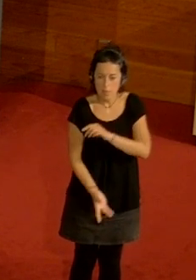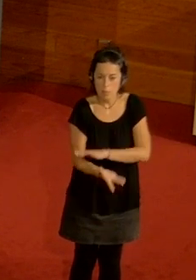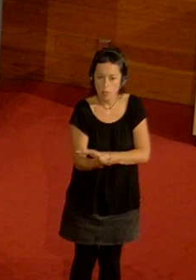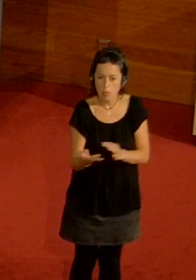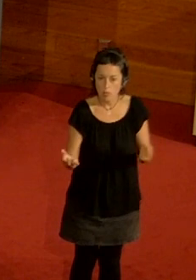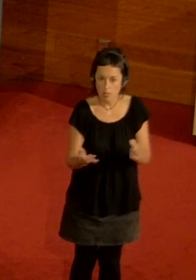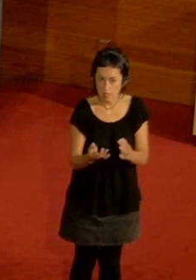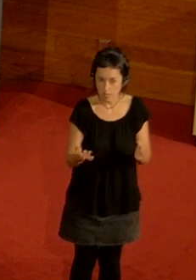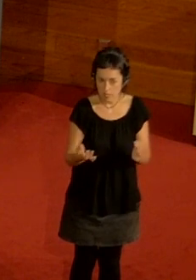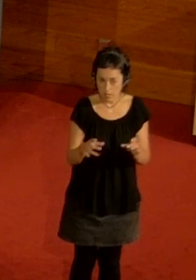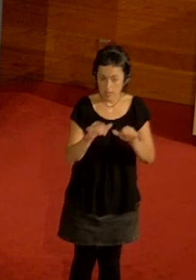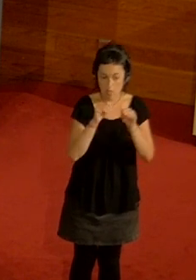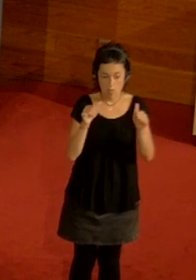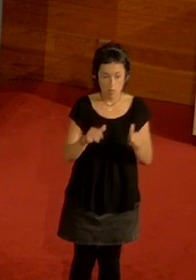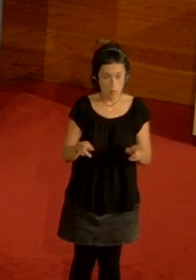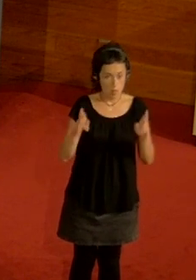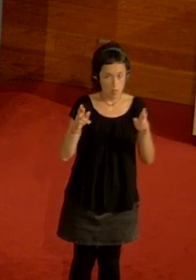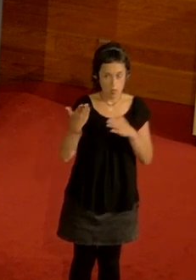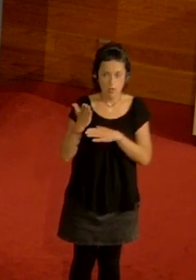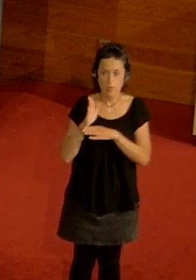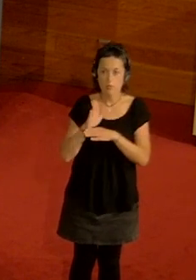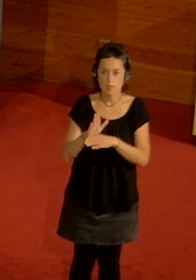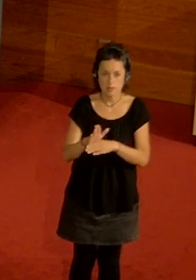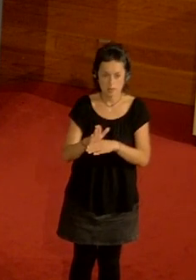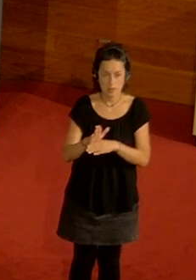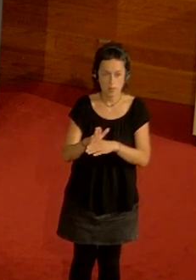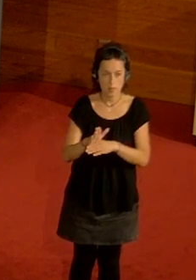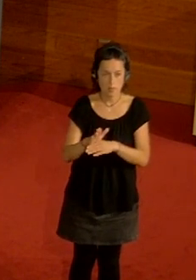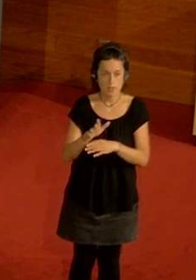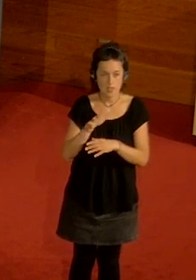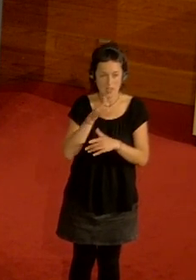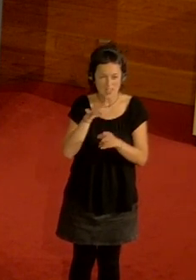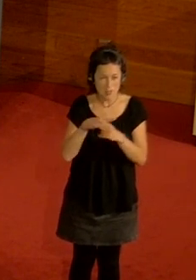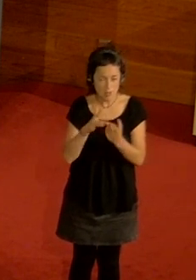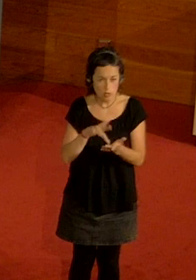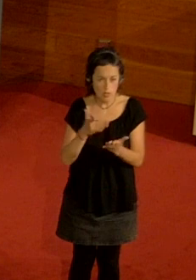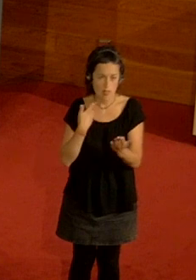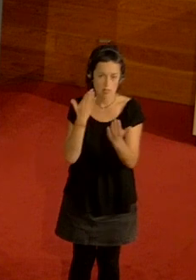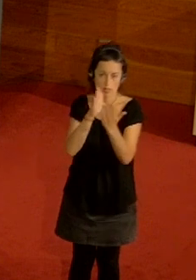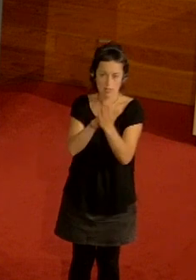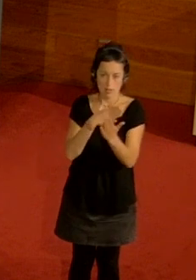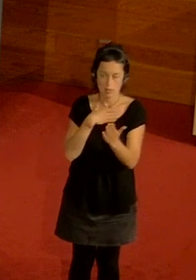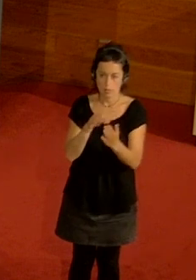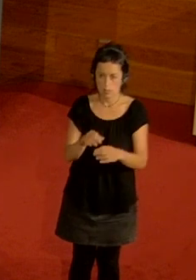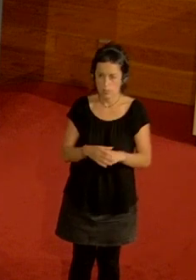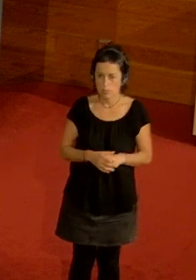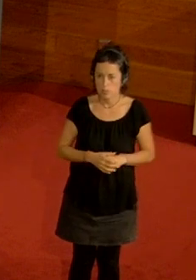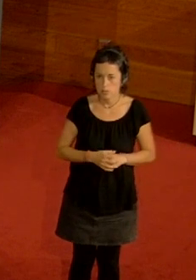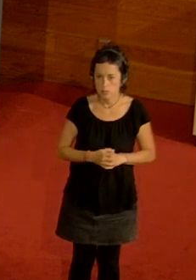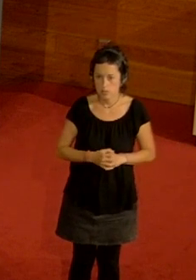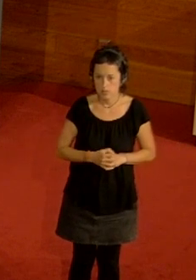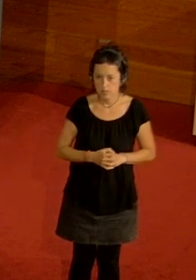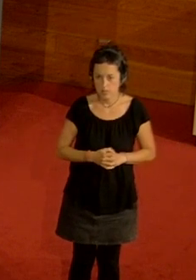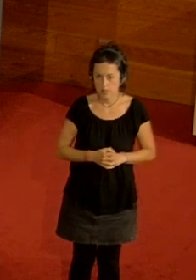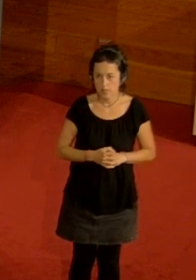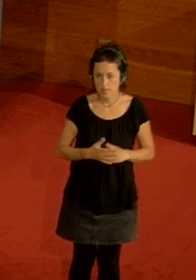manera esperanzadora y propositiva lo que estamos lo que estamos viviendo y pienso que cuando menos en cualquiera